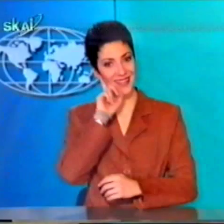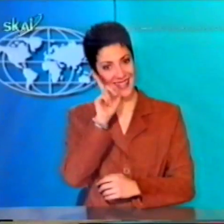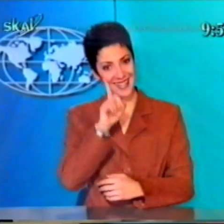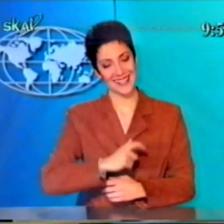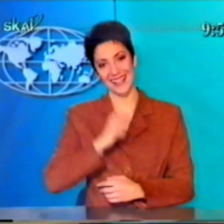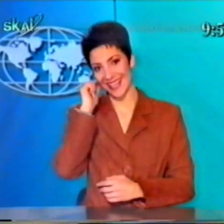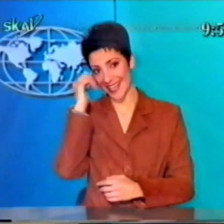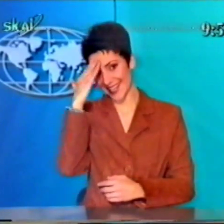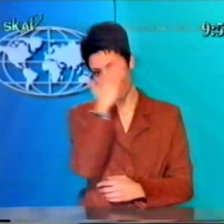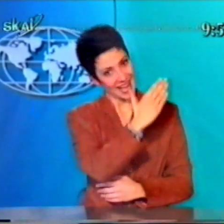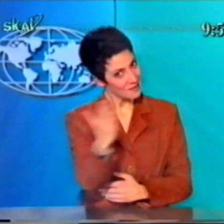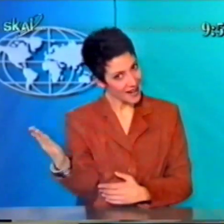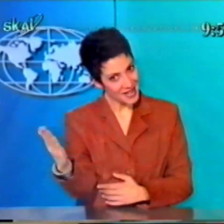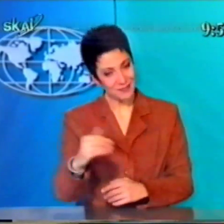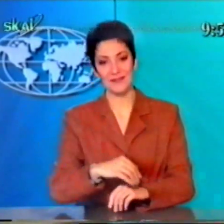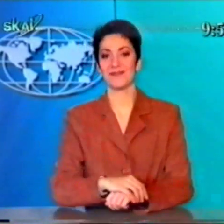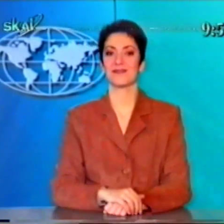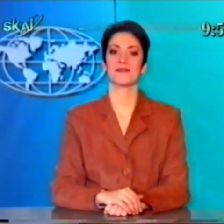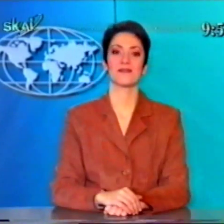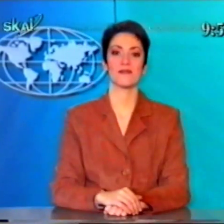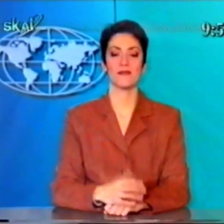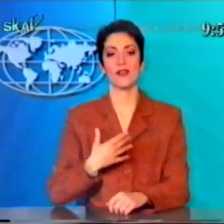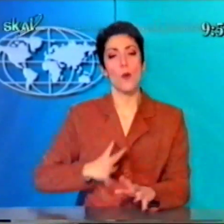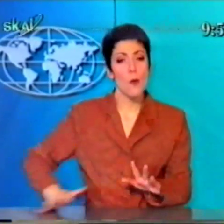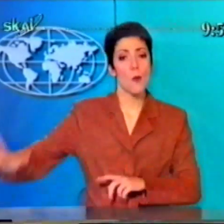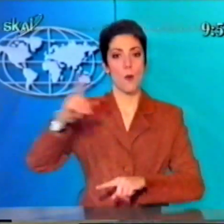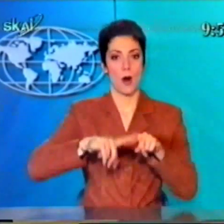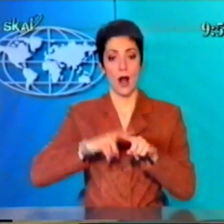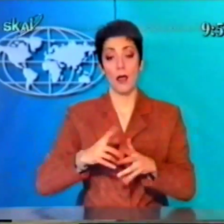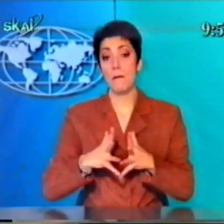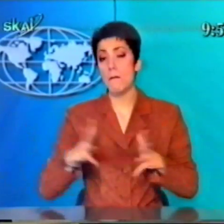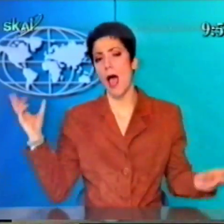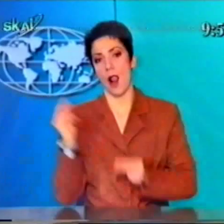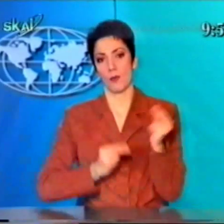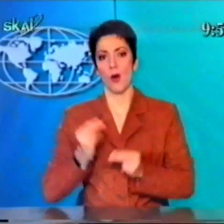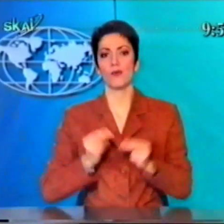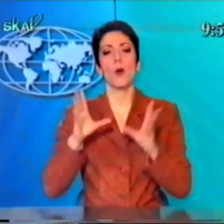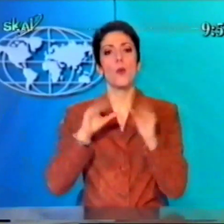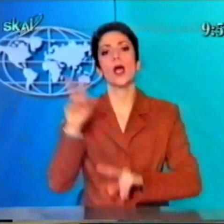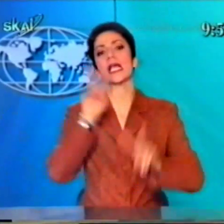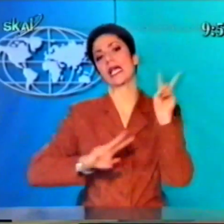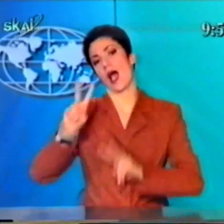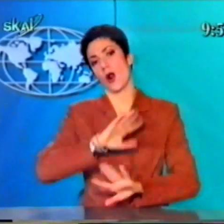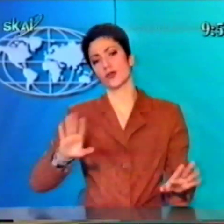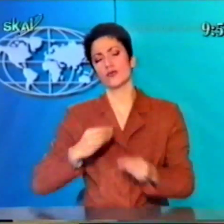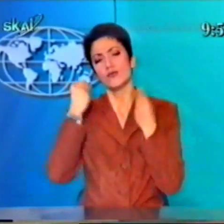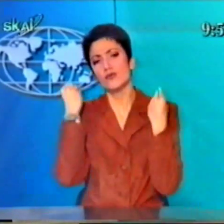Κυρίες και κύριοι, καλημέρα σας. Η κακοκαιρία πλήττει σχεδόν ολόκληρη την Ελλάδα. Πολλά χωριά είναι αποκλεισμένα από το